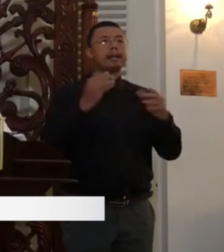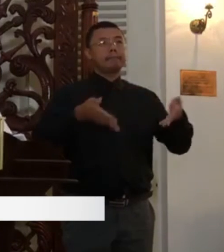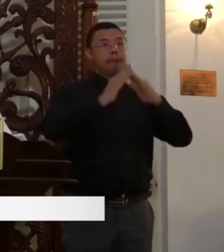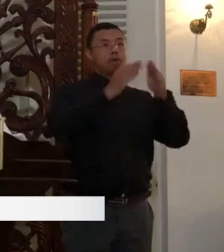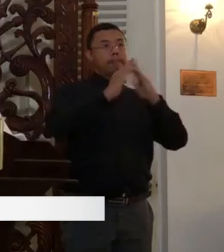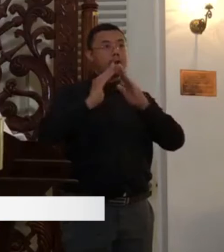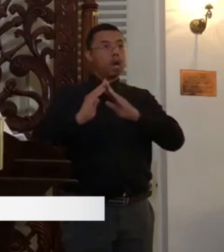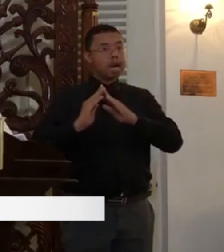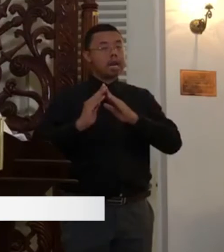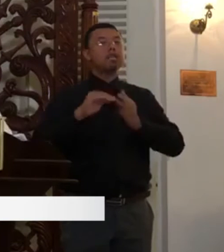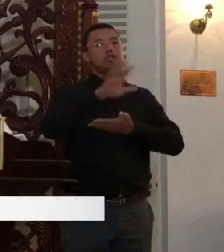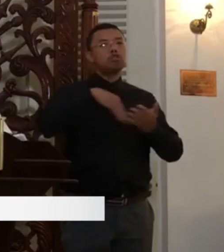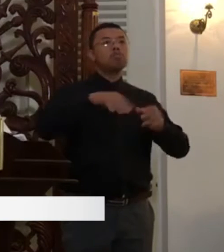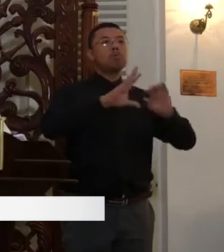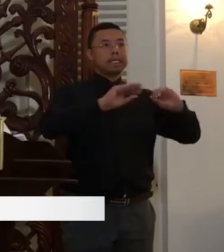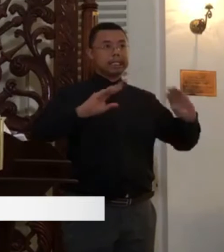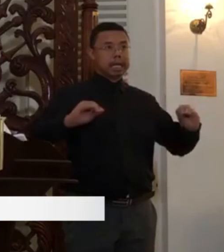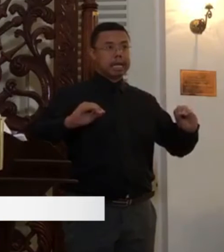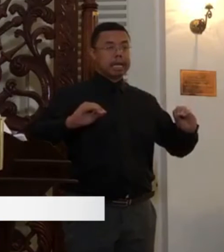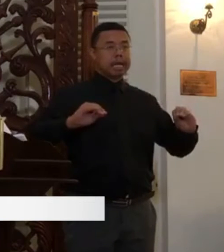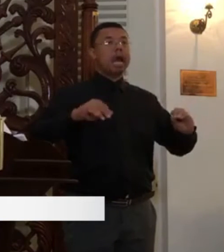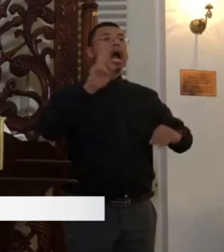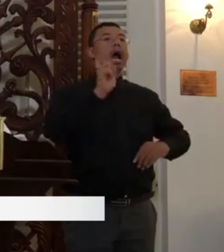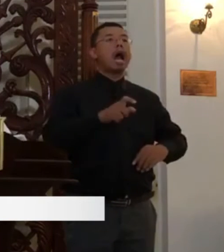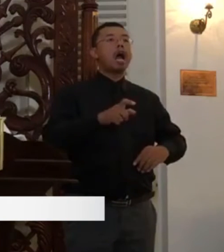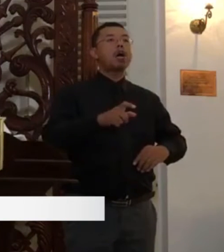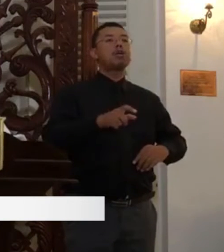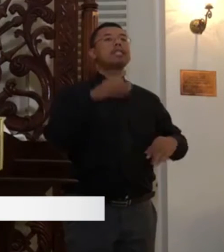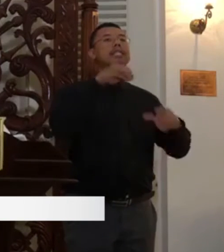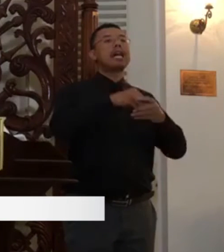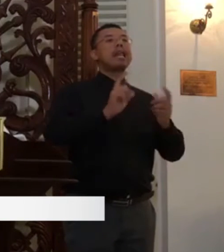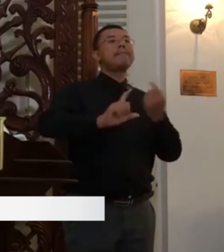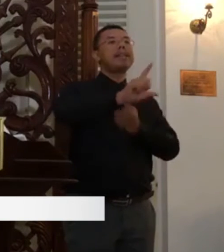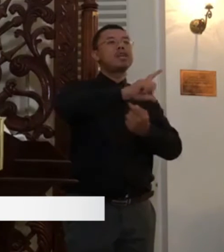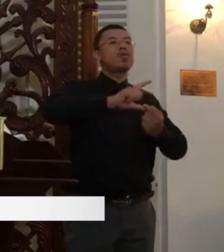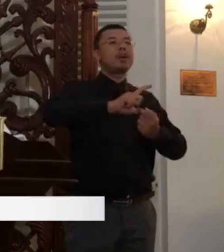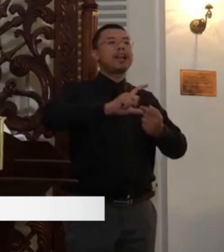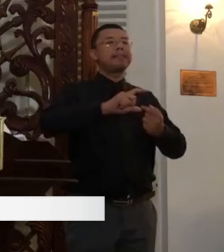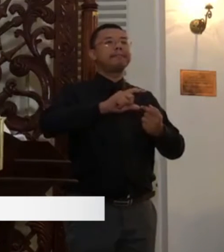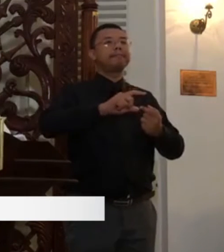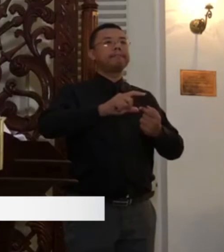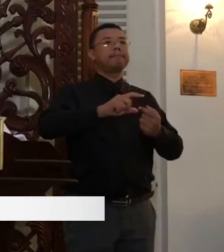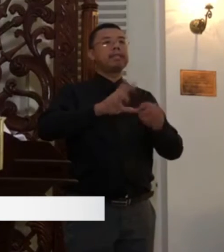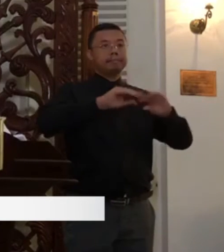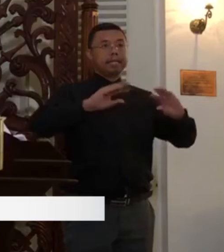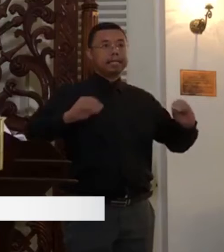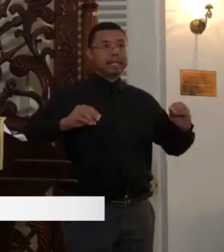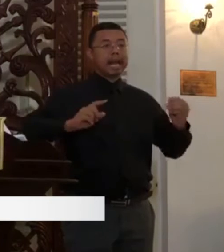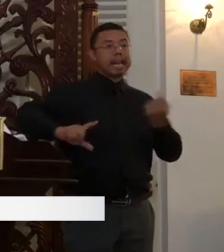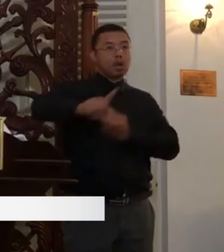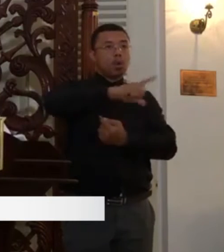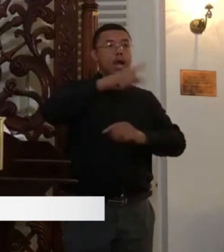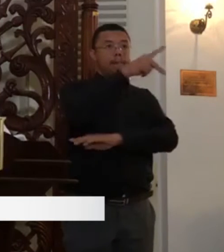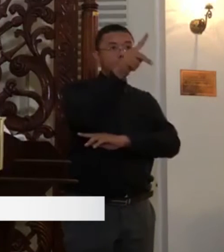konstruksi, maka semua pekerja harus berada di dalam lingkungan pekerjaan, lingkungan